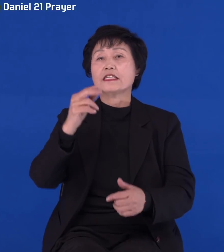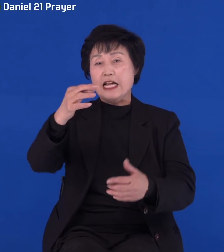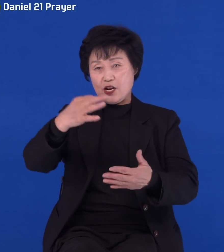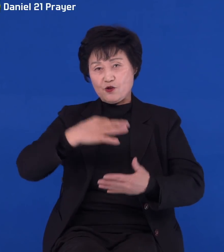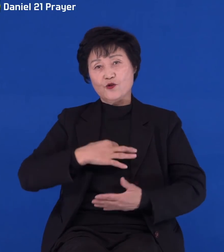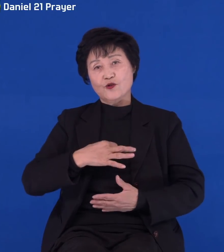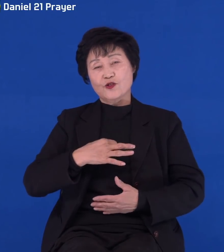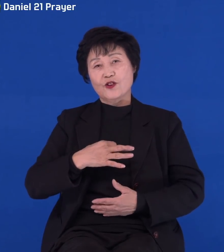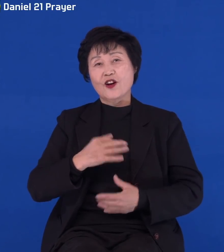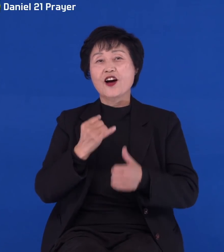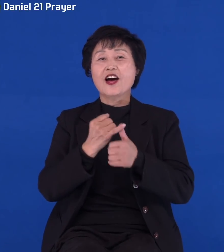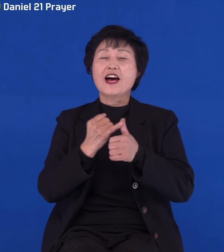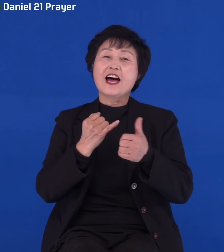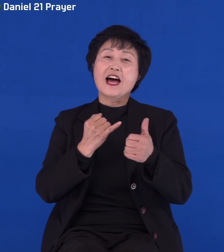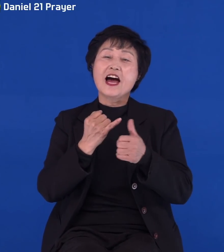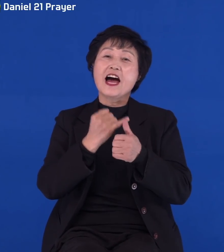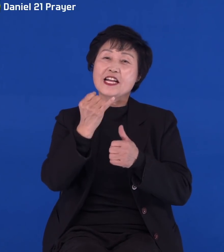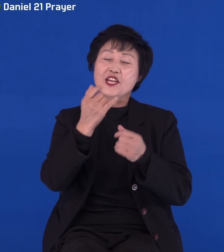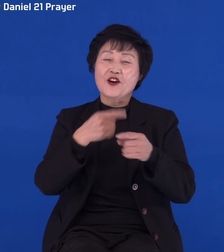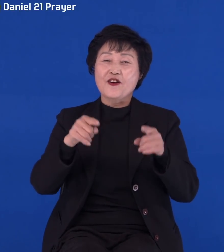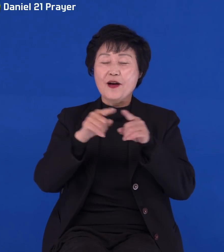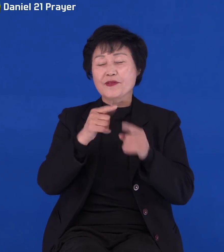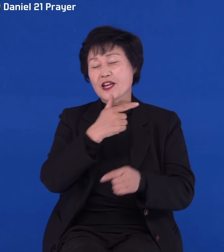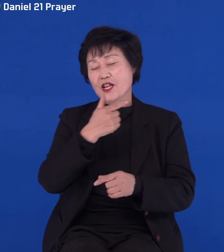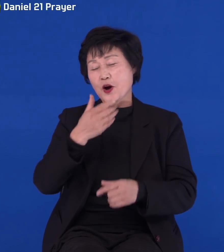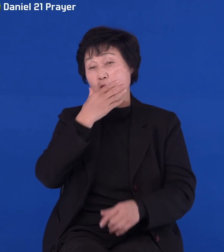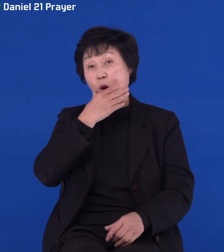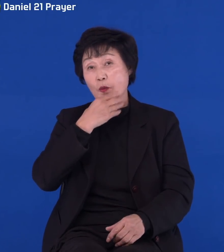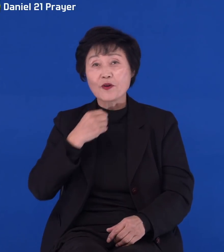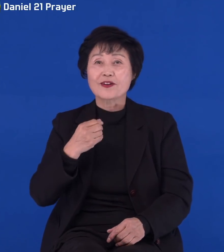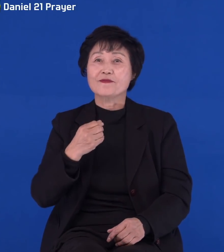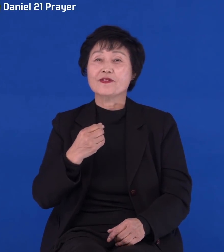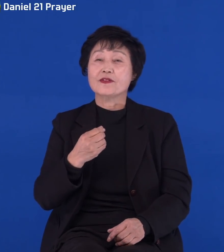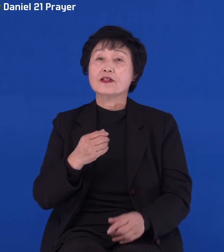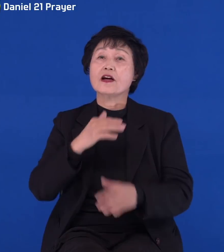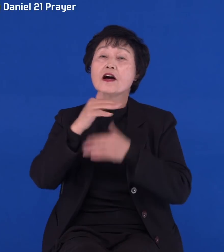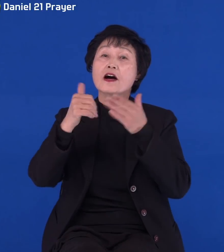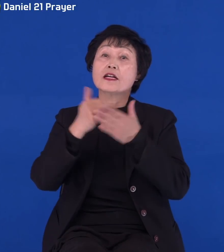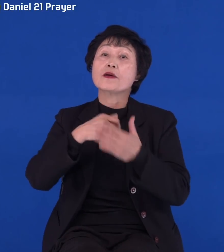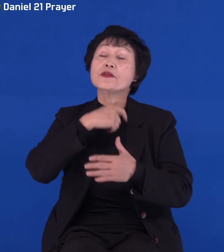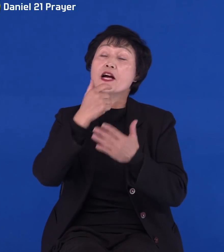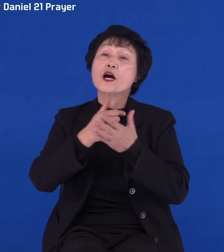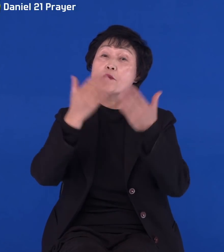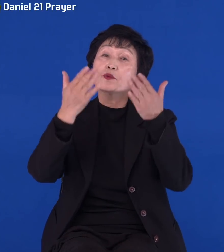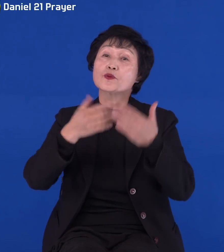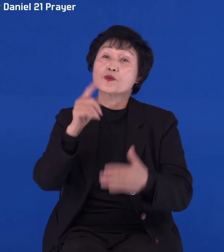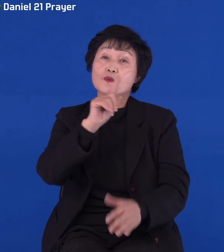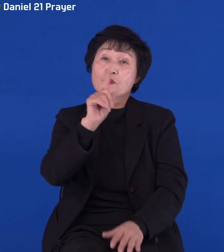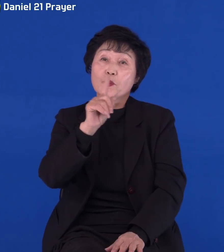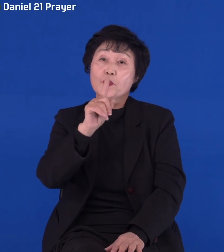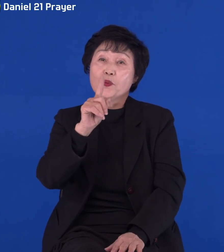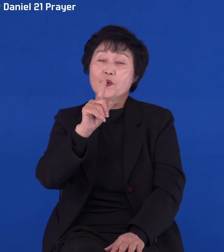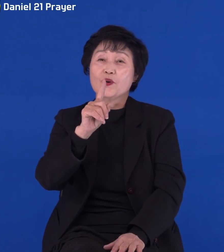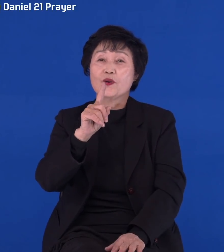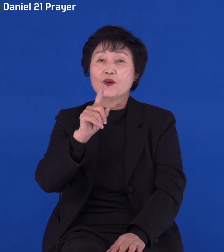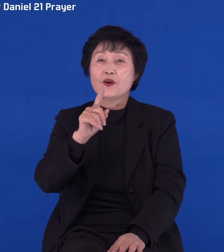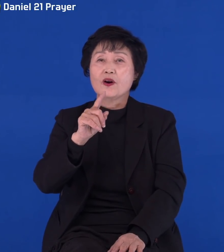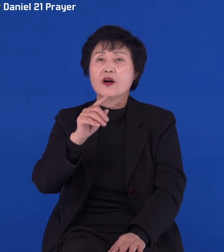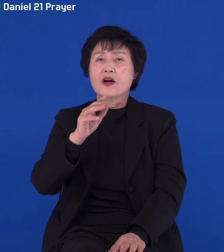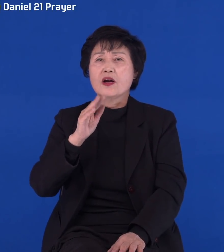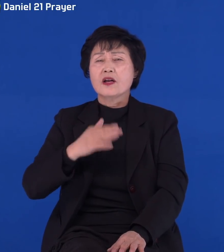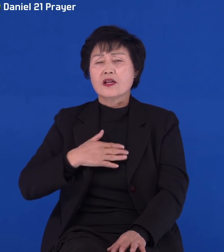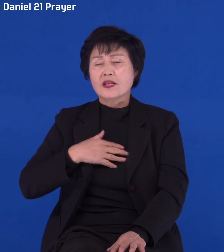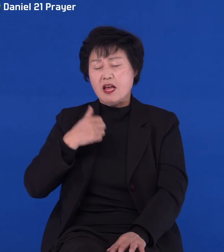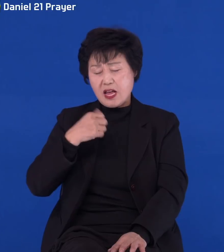같이 너무 행복해서, 하나님 무슨 저희들에게 이런 은혜를 주십니까? 라고 오는데, 하나님 이런 감동을 주시더라고요. 내 자식이